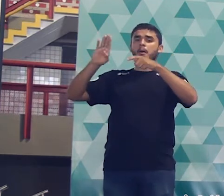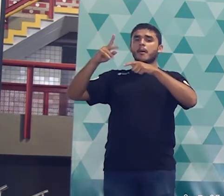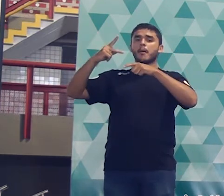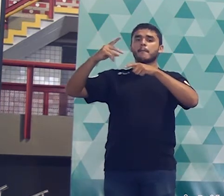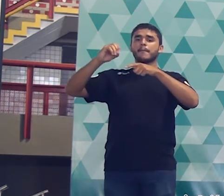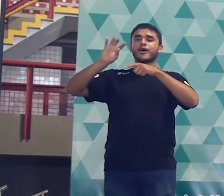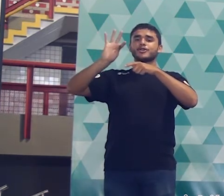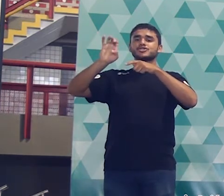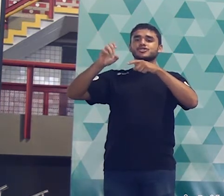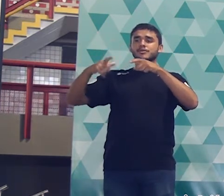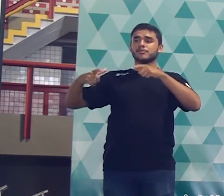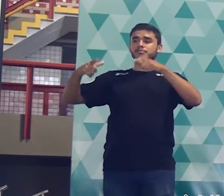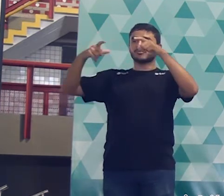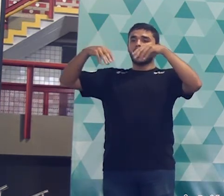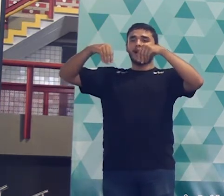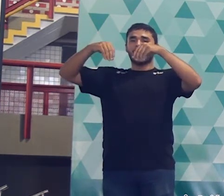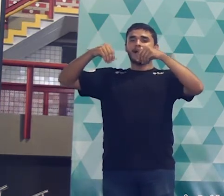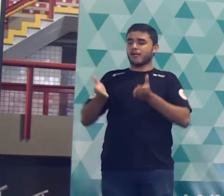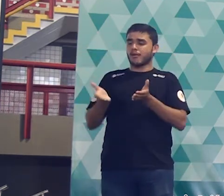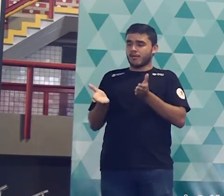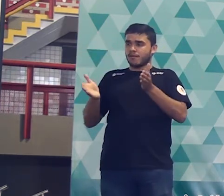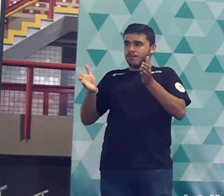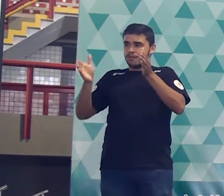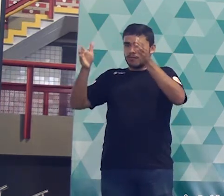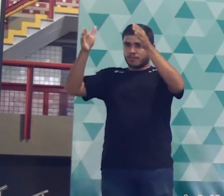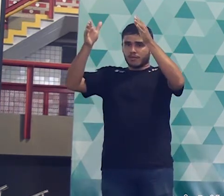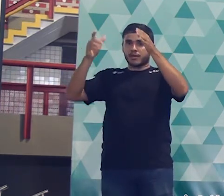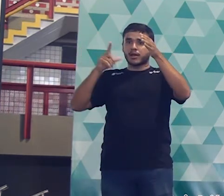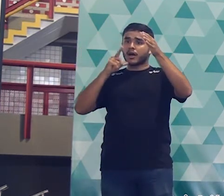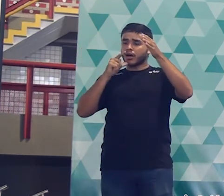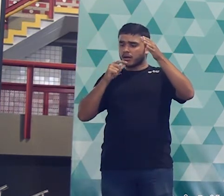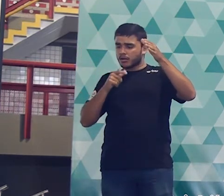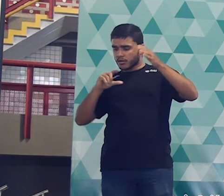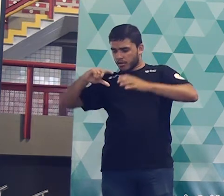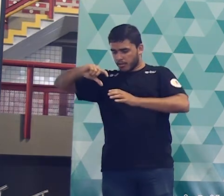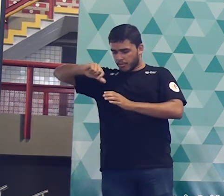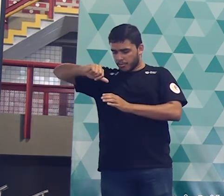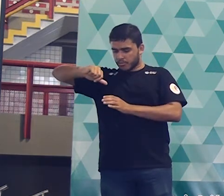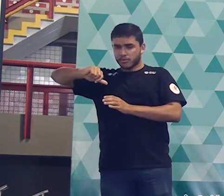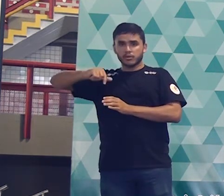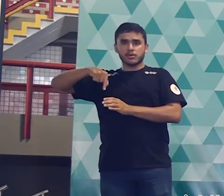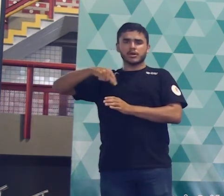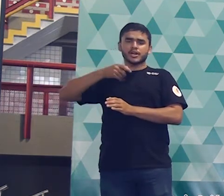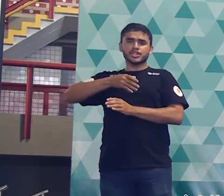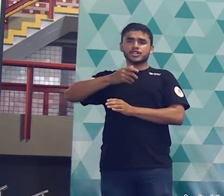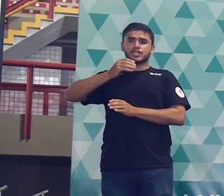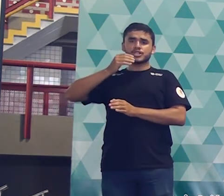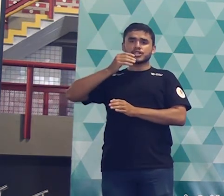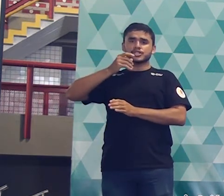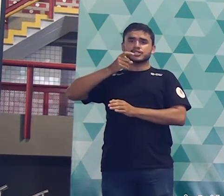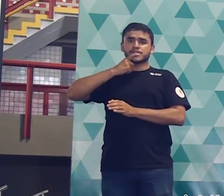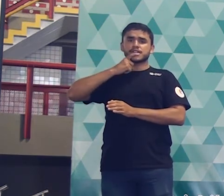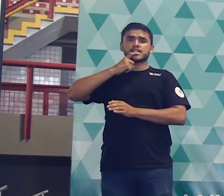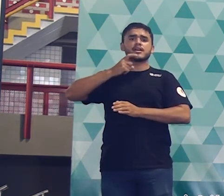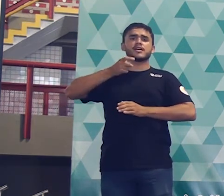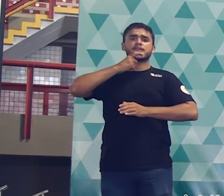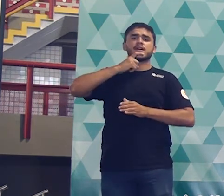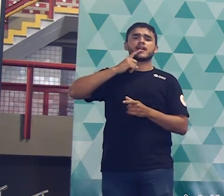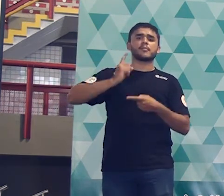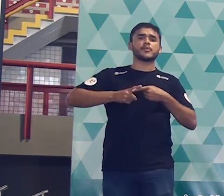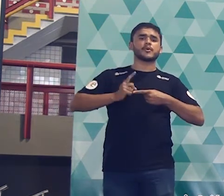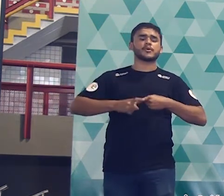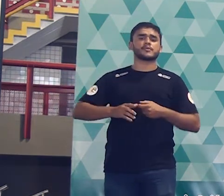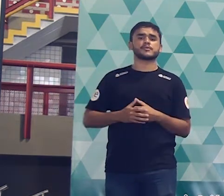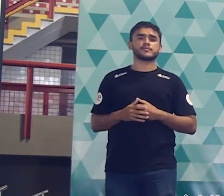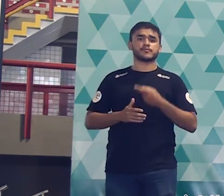pote? Quem já pegou água do pote? A água não sempre está geladinha? Agora, por que a água sempre está geladinha? Porque quando você